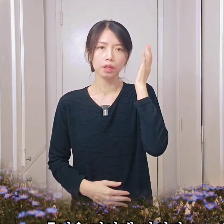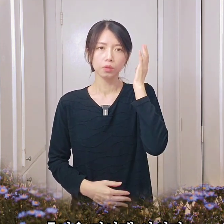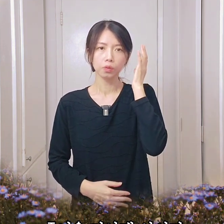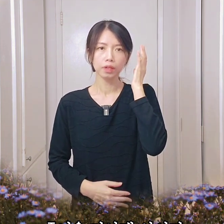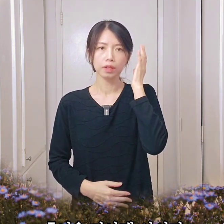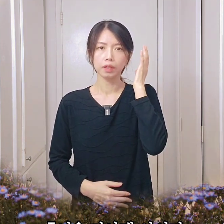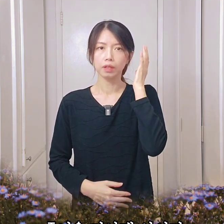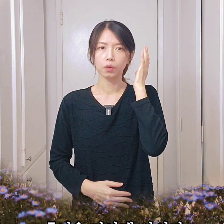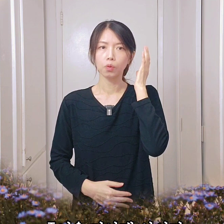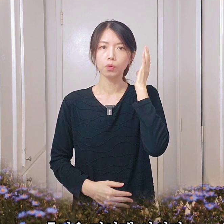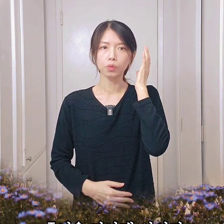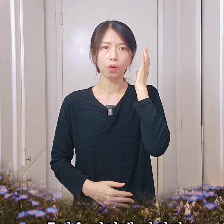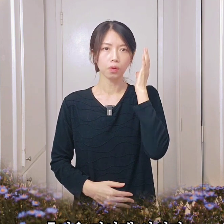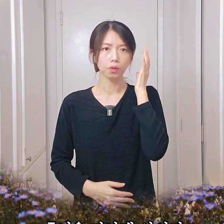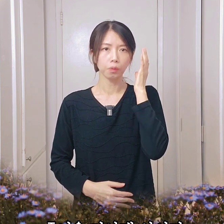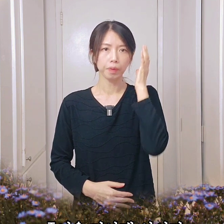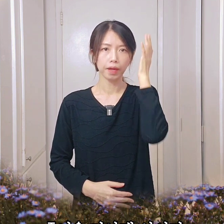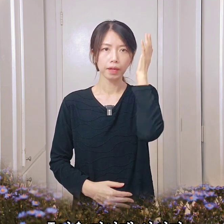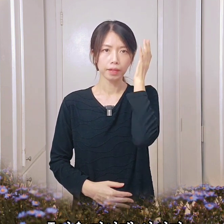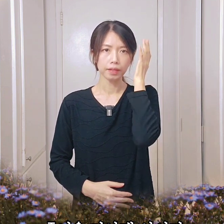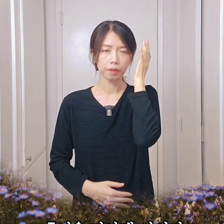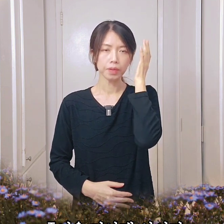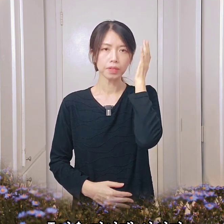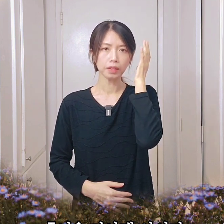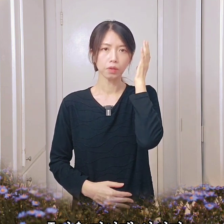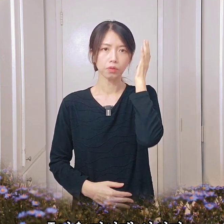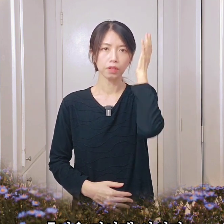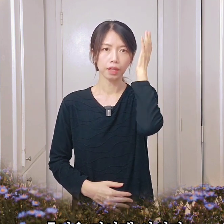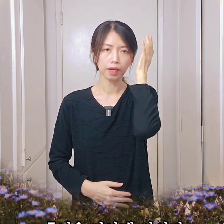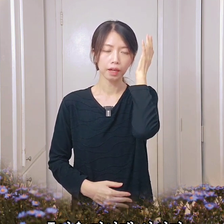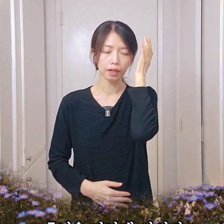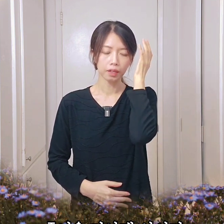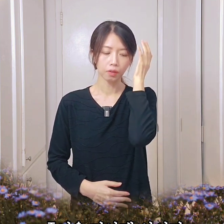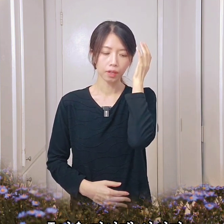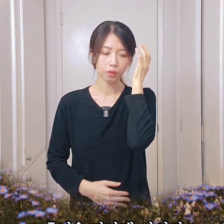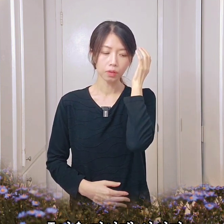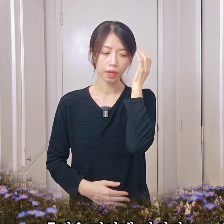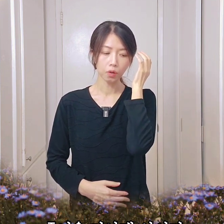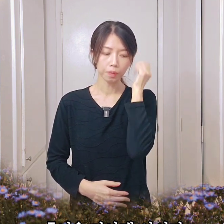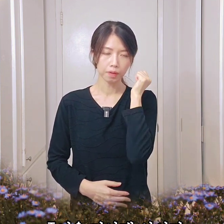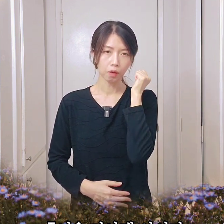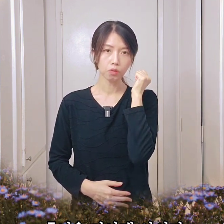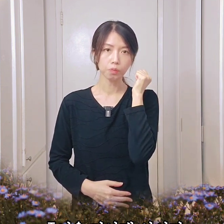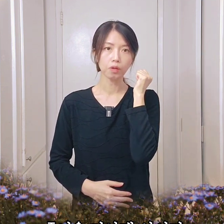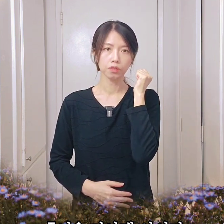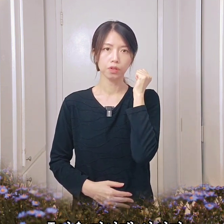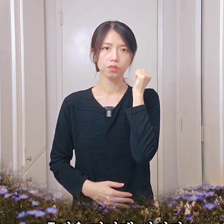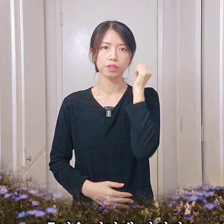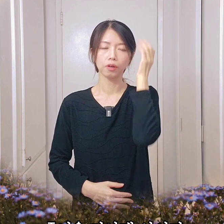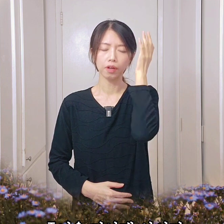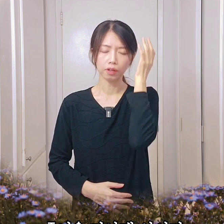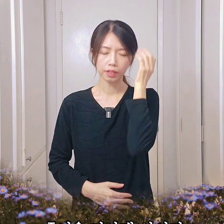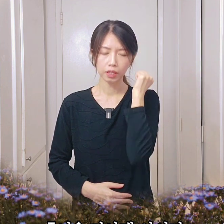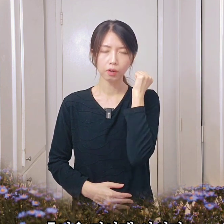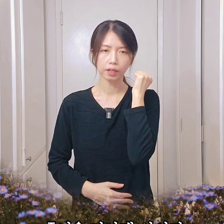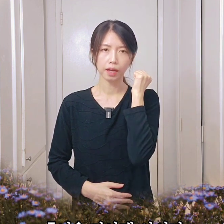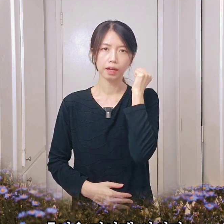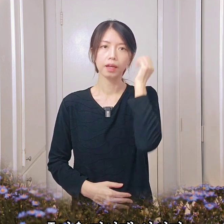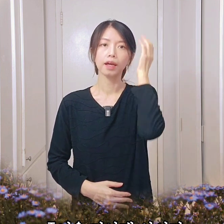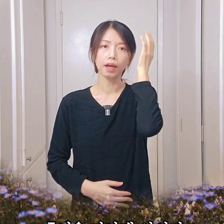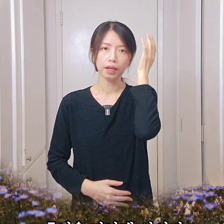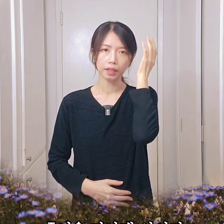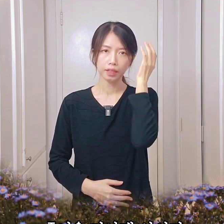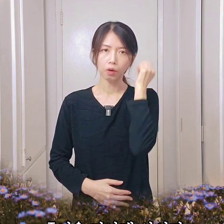수어는 손을 이 오른쪽 얼굴 옆에 살짝 핀 상태로 두셨다가 이렇게 손을 내려오면서 주먹을 쥐어주시는 거예요.